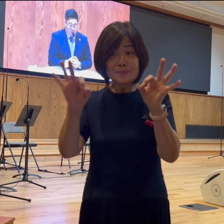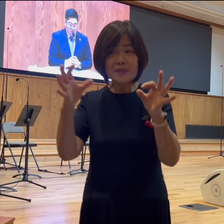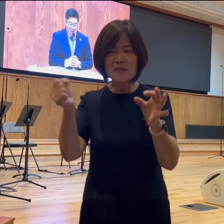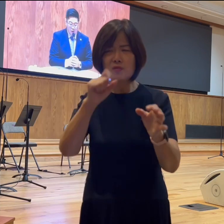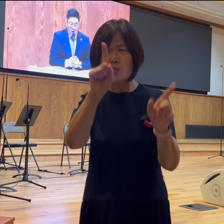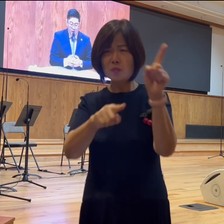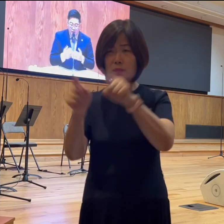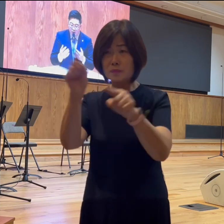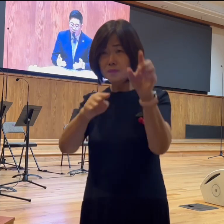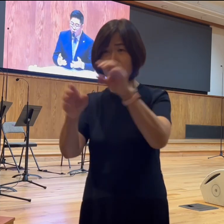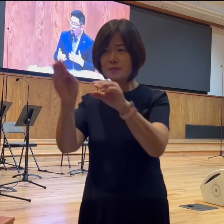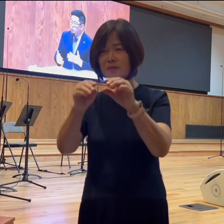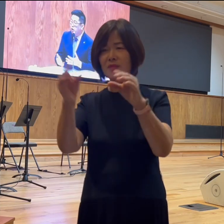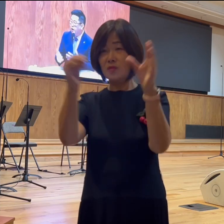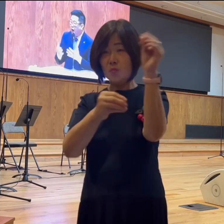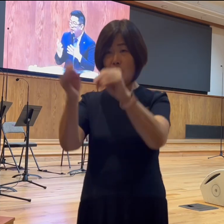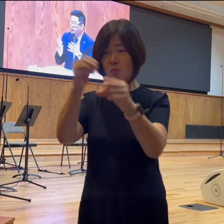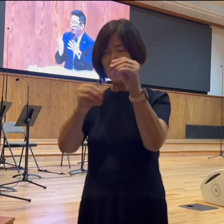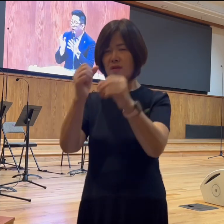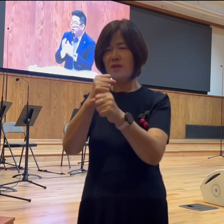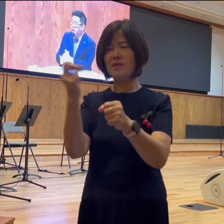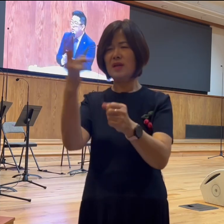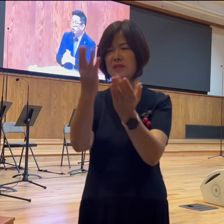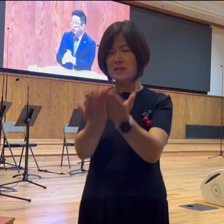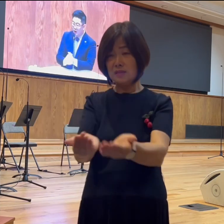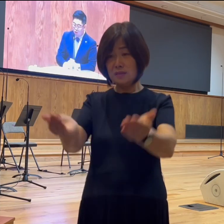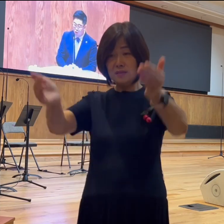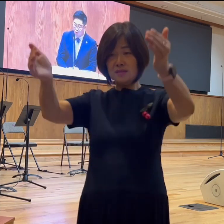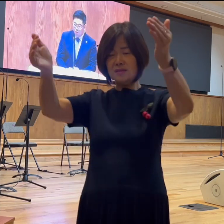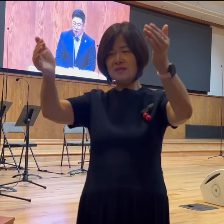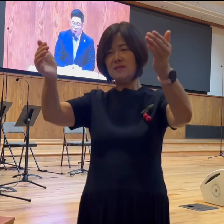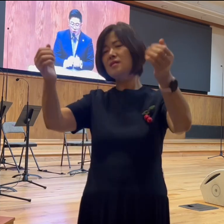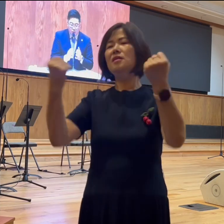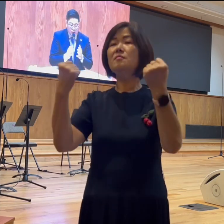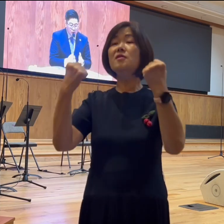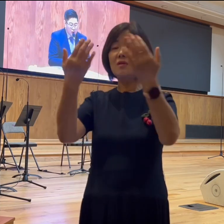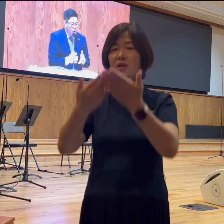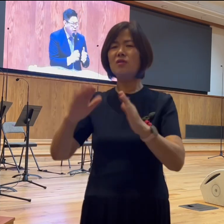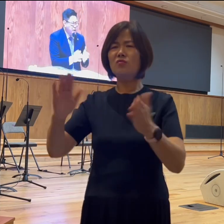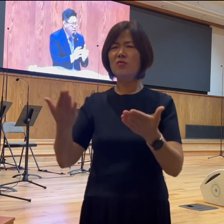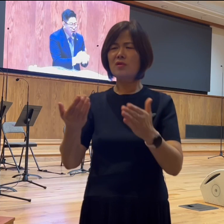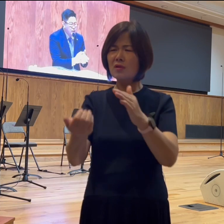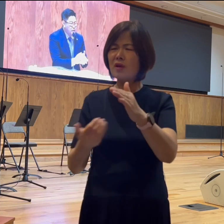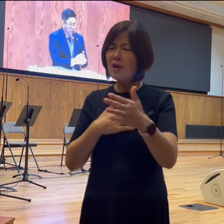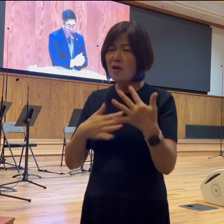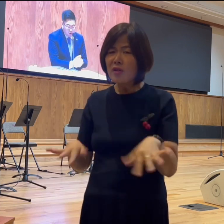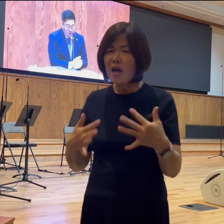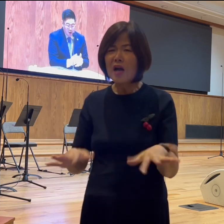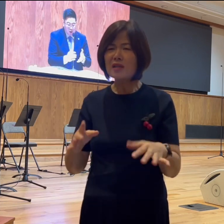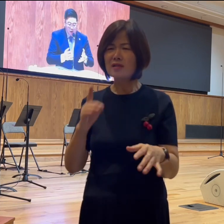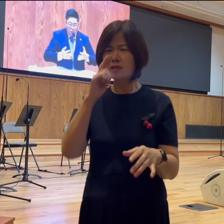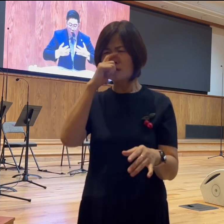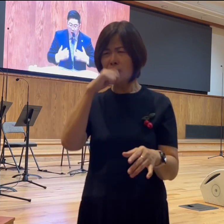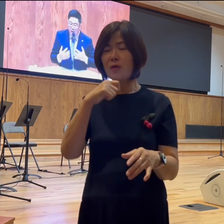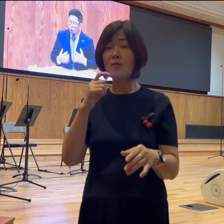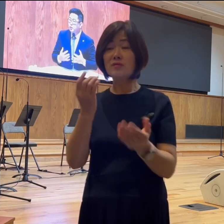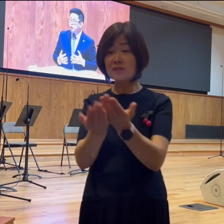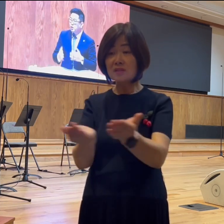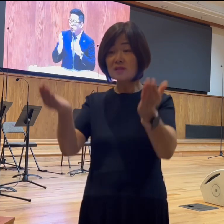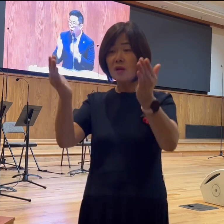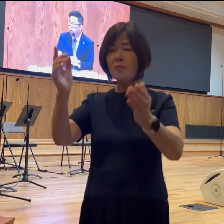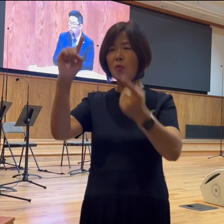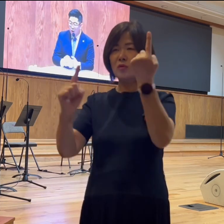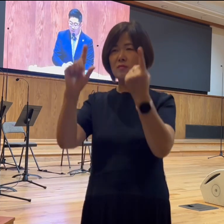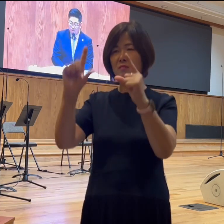이어붙여서 그 그릇의 조각조각에 다시 힘을 얻게 해주고, 어쩌면 그 전에 연약한 질그릇이었던 그 원래의